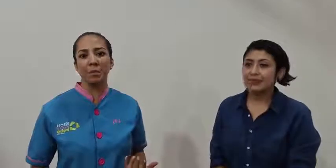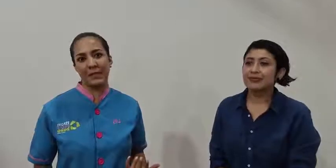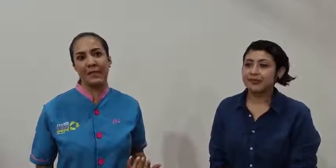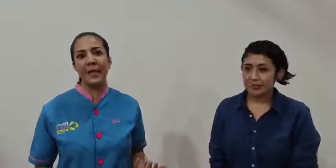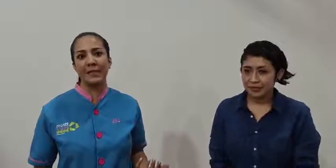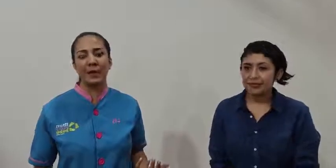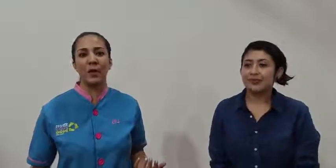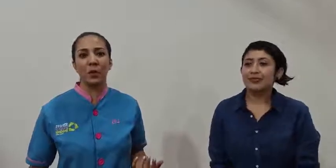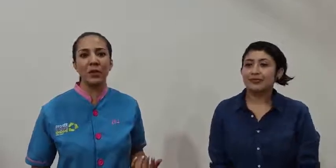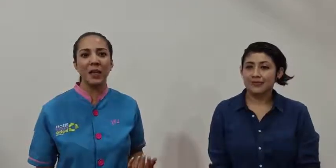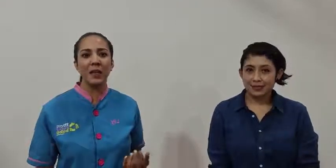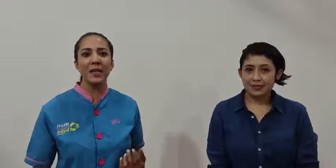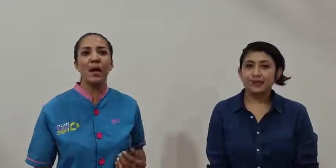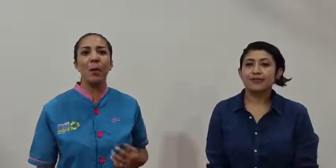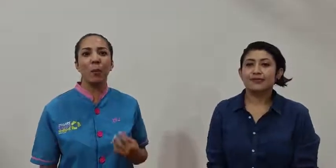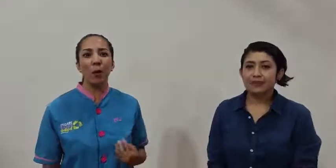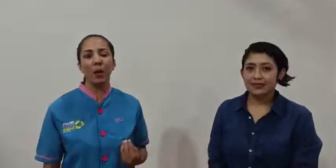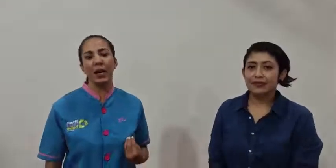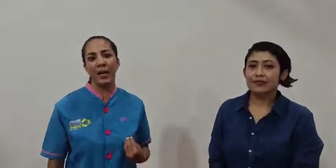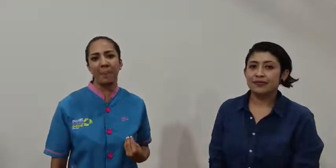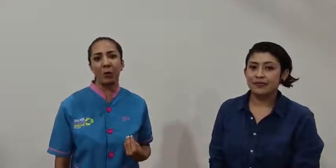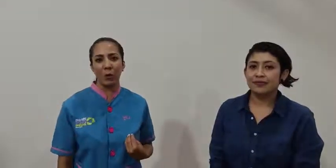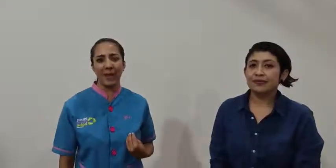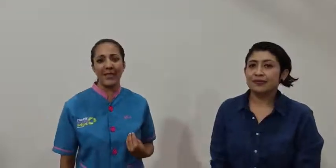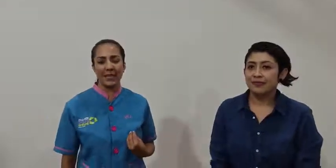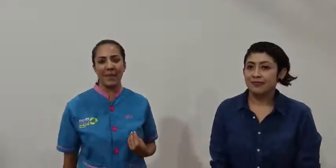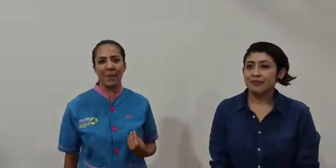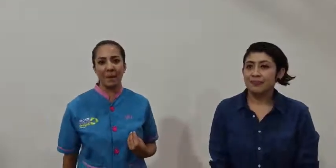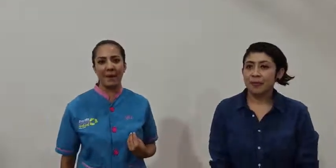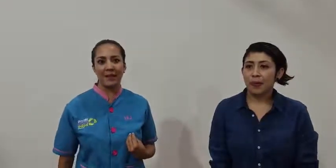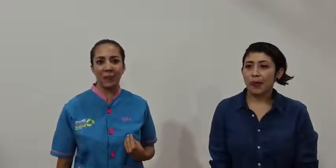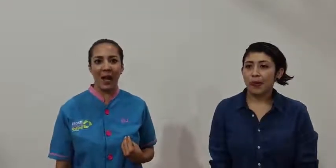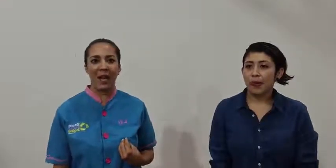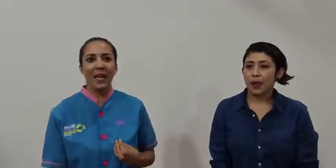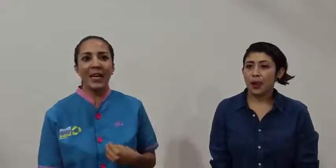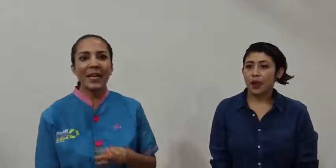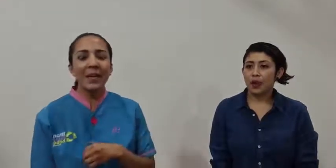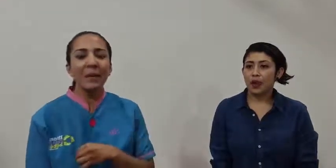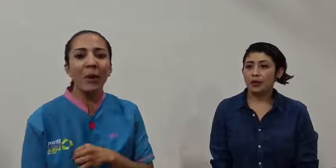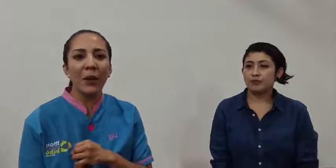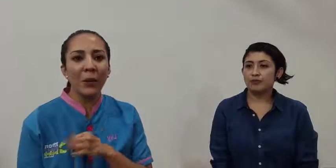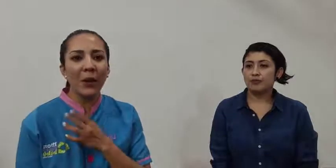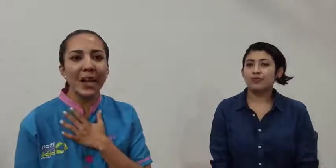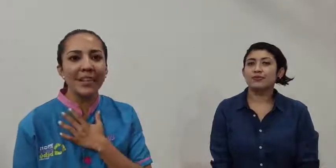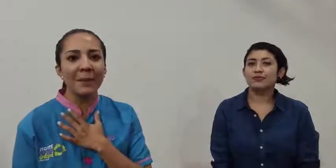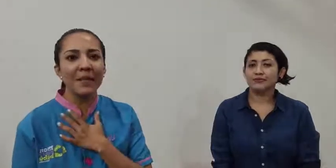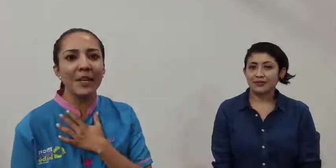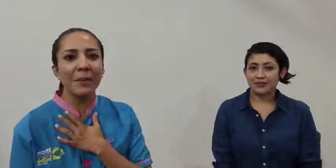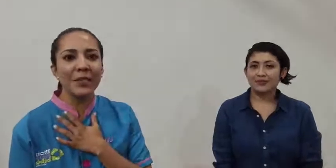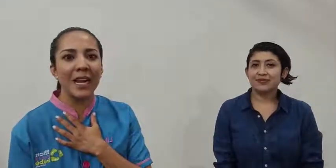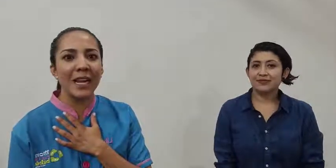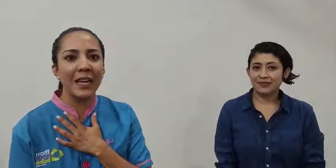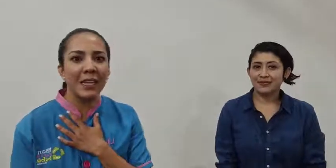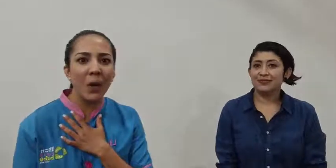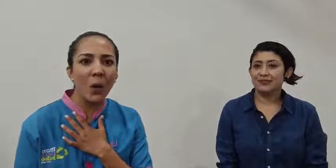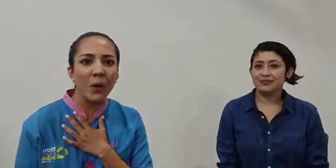se están acercando a ustedes por una necesidad en particular. Y bueno, por ahí también tenemos a Reina, o